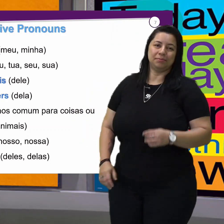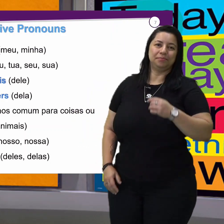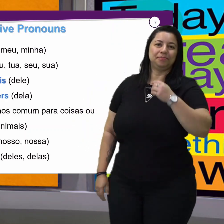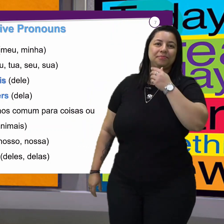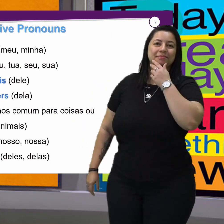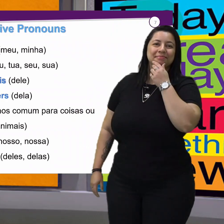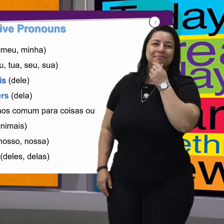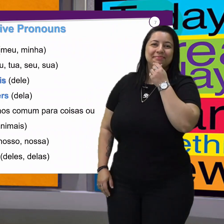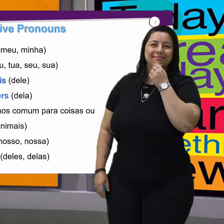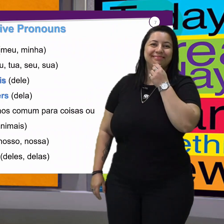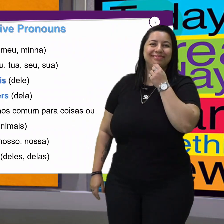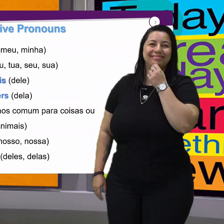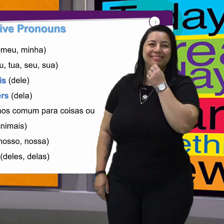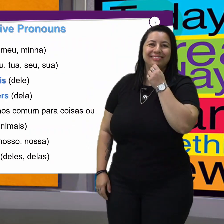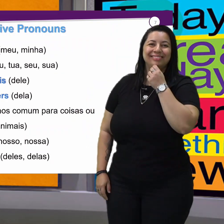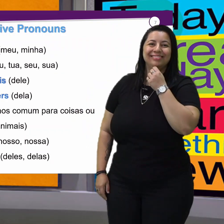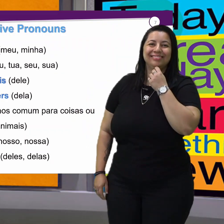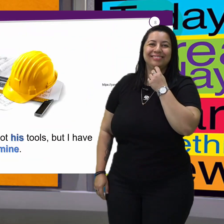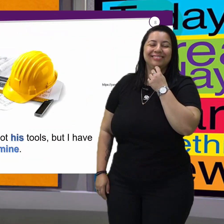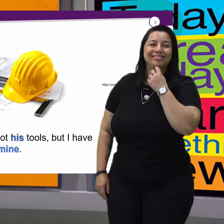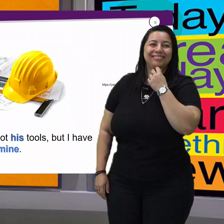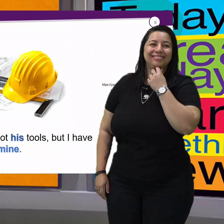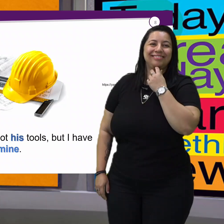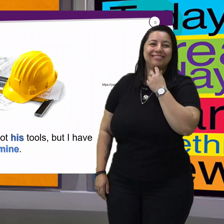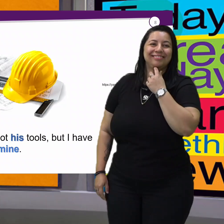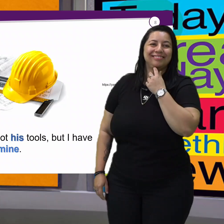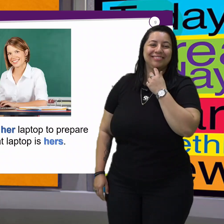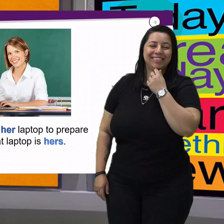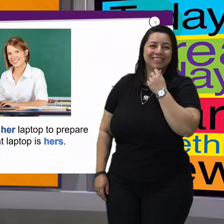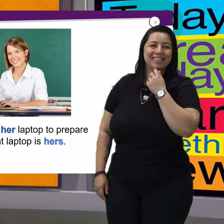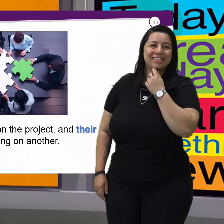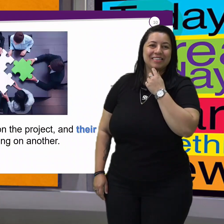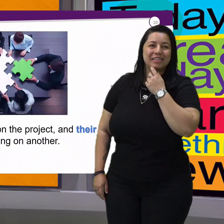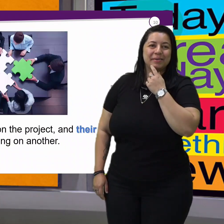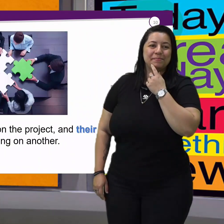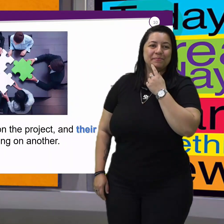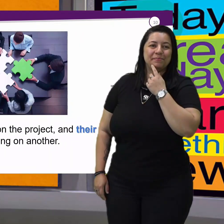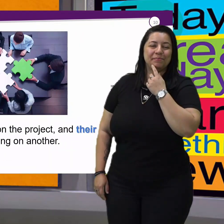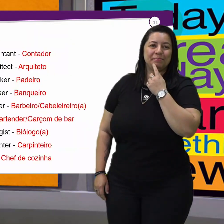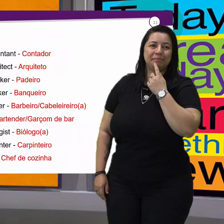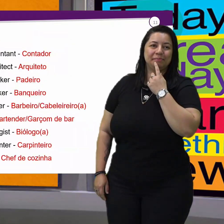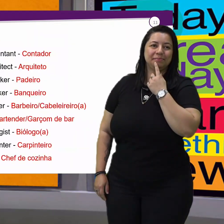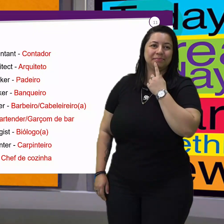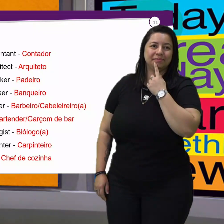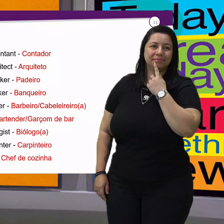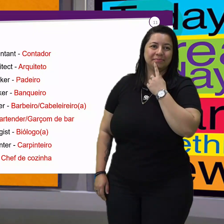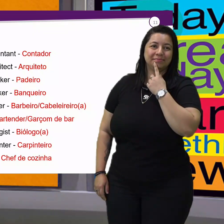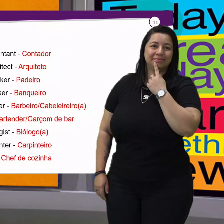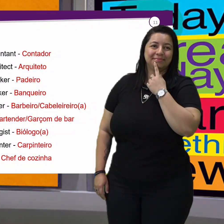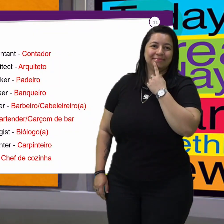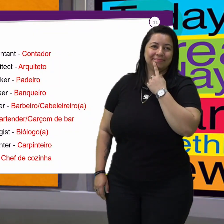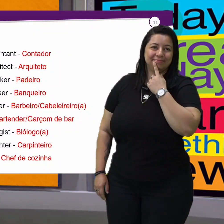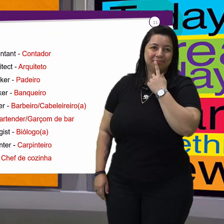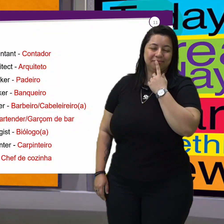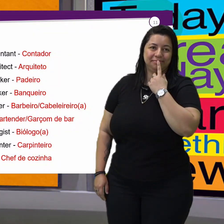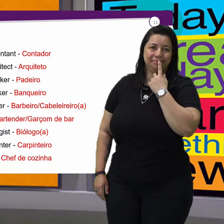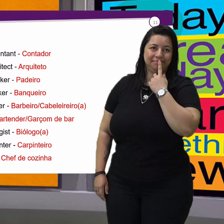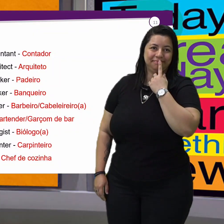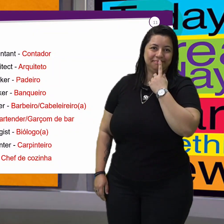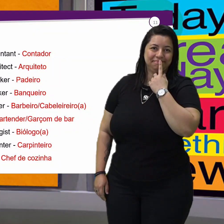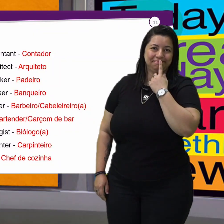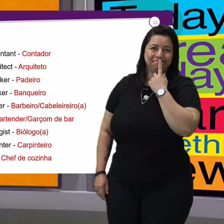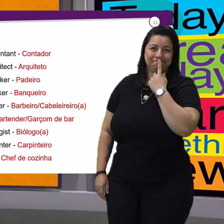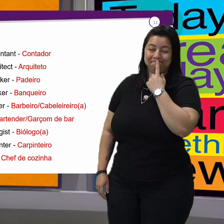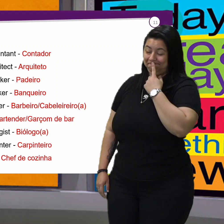De leve? A gente vai voltar sobre isso, ainda tem atividade e tudo mais. Vamos falar de occupations. Agora chegou o momento de a gente falar muito